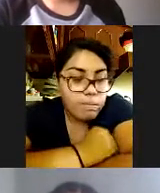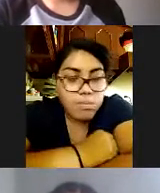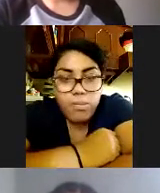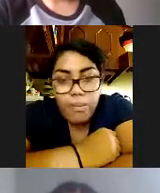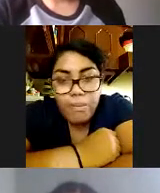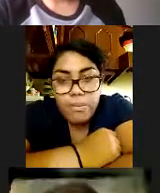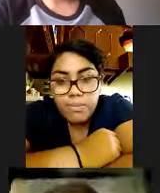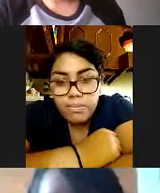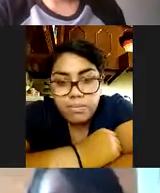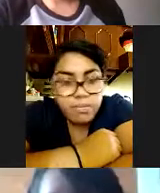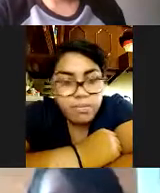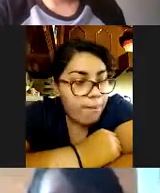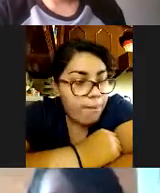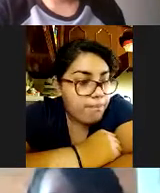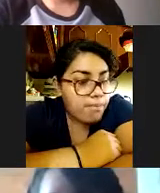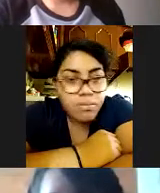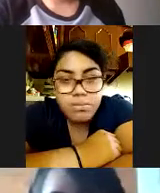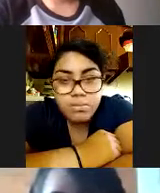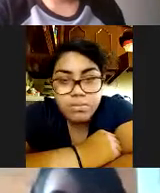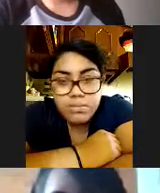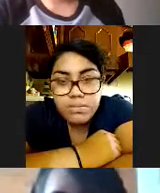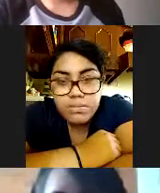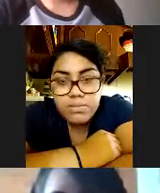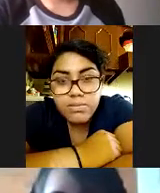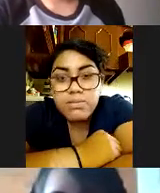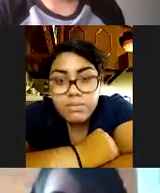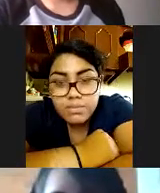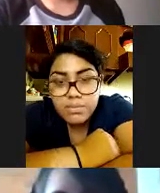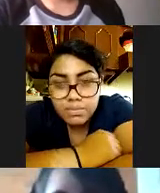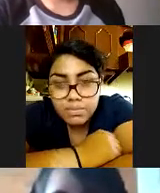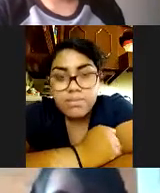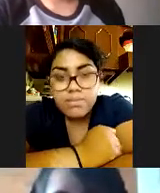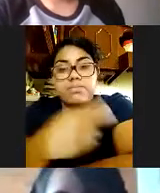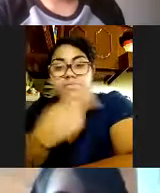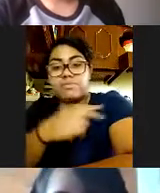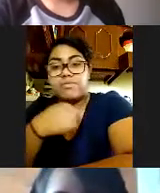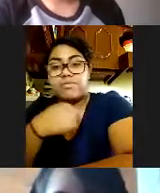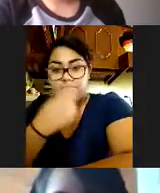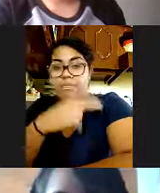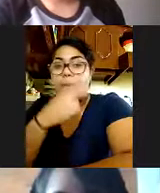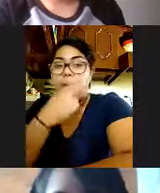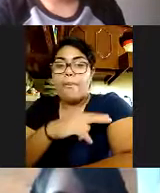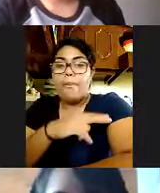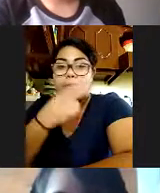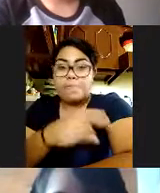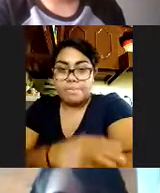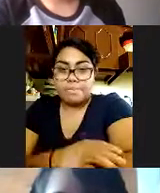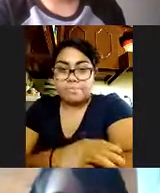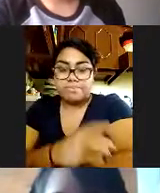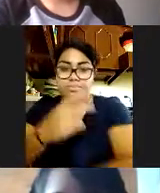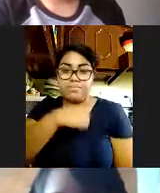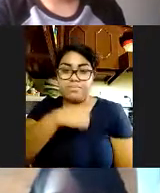señas. Ali, ¿les quieres decir la firma de tu nombre, por favor, a todos?